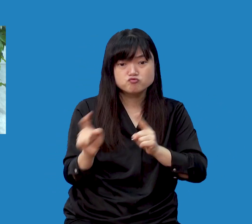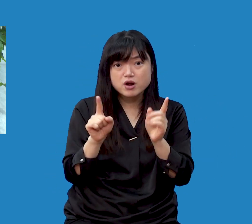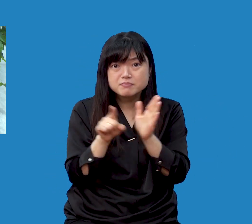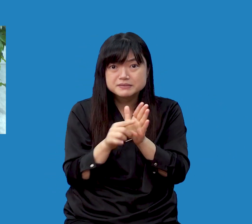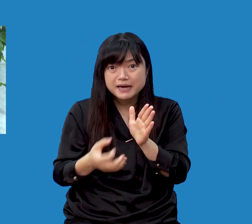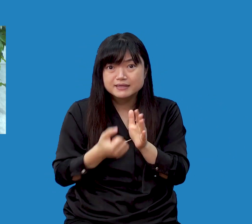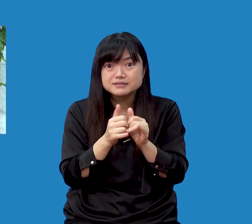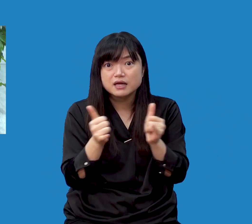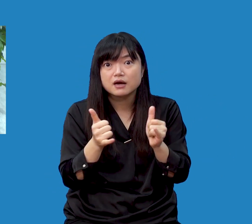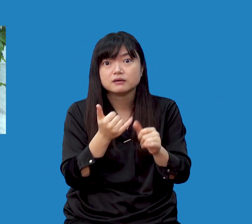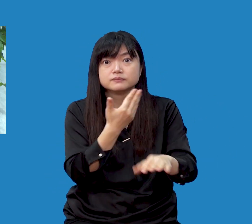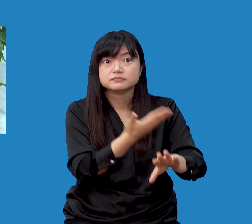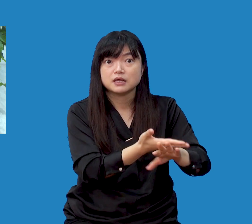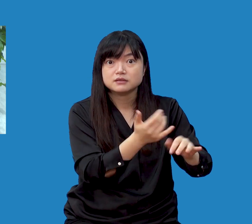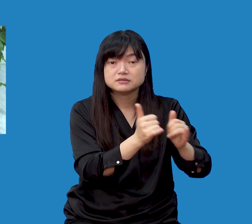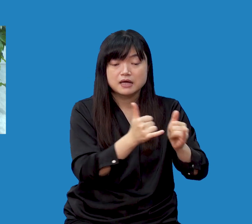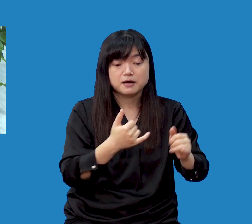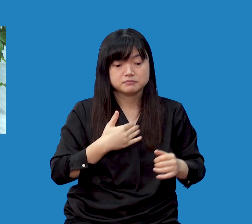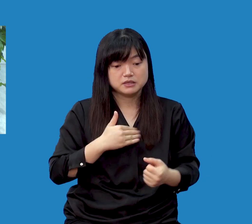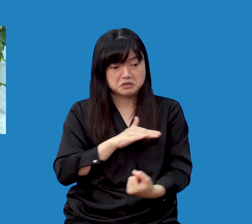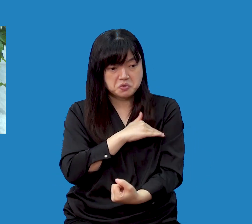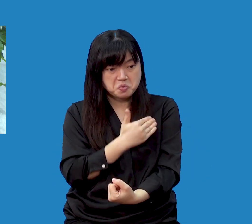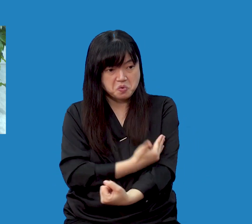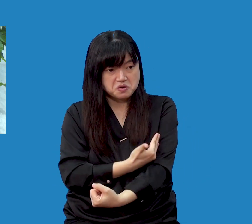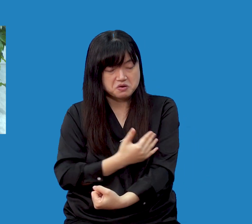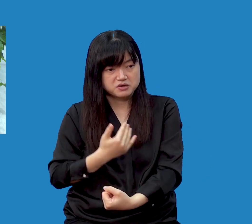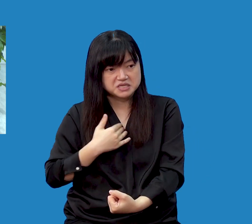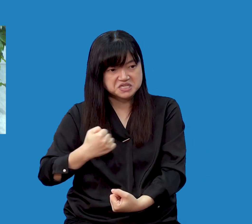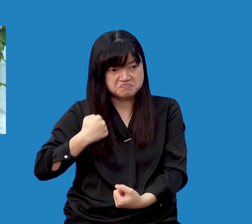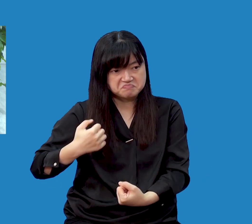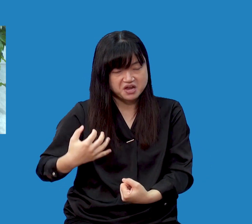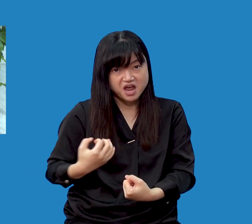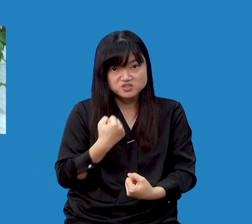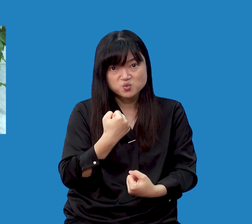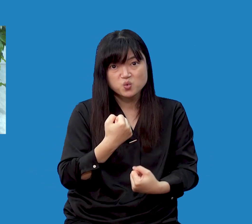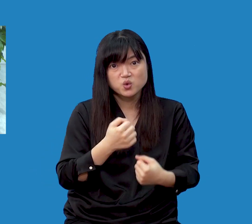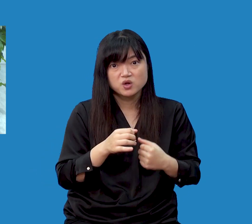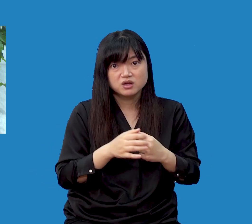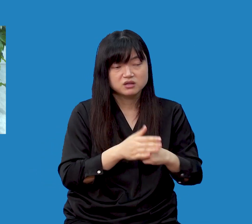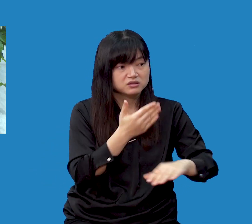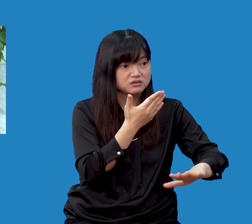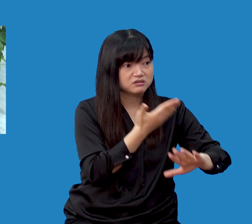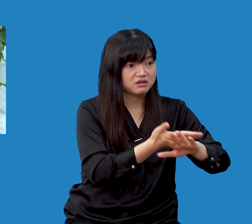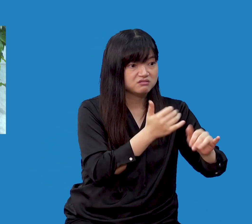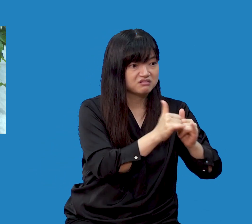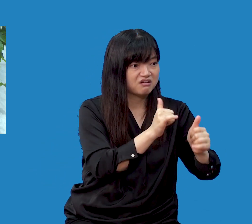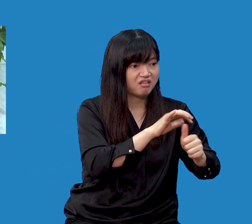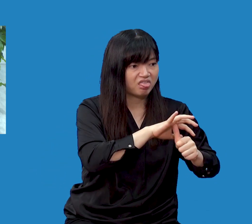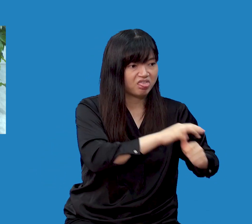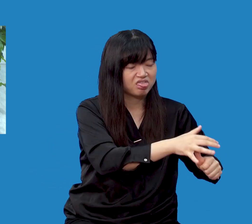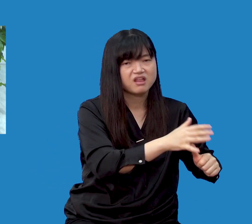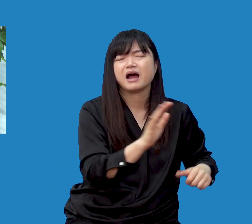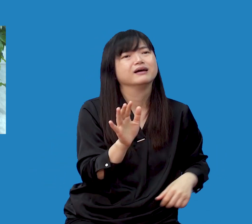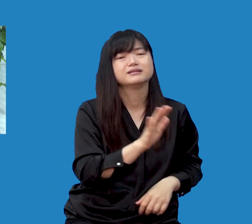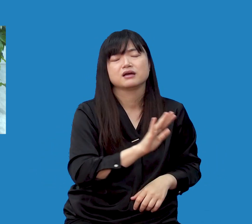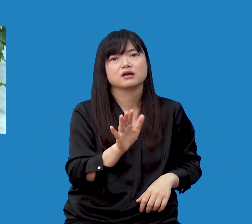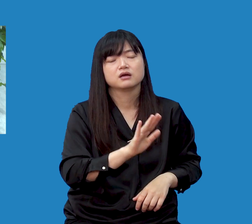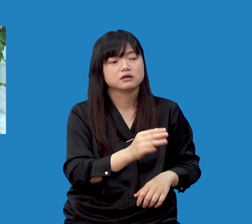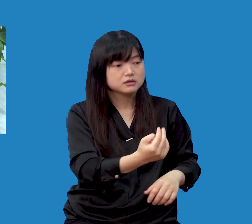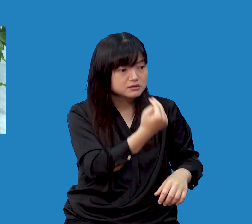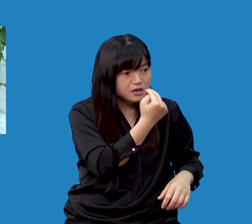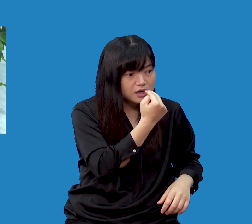부활신앙인은요 절대 자기가 가진 권력과 어떤 자리에서 다른 사람 지배하지 않습니다.